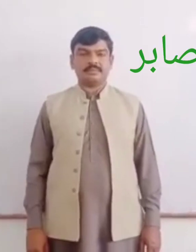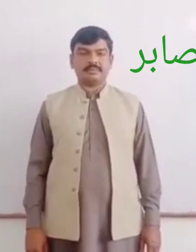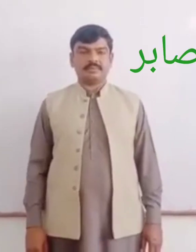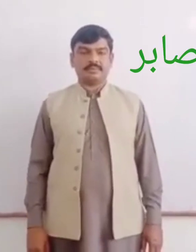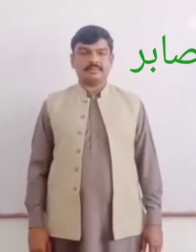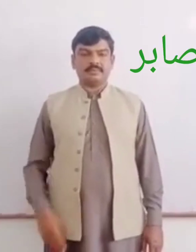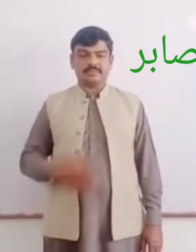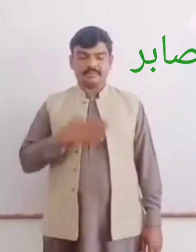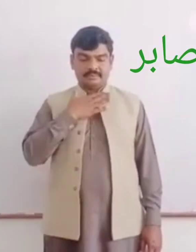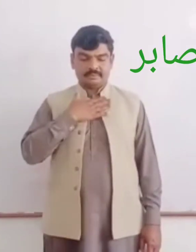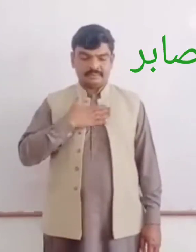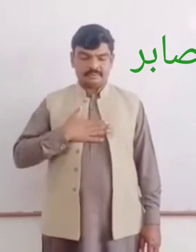साबिर,